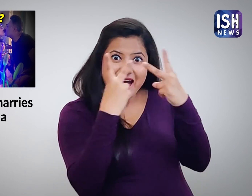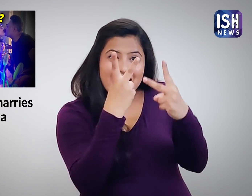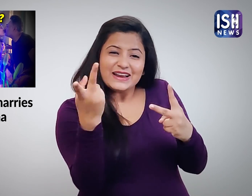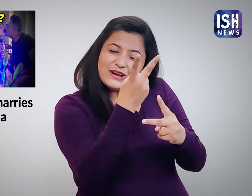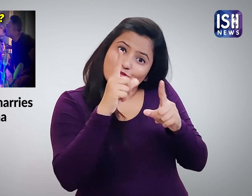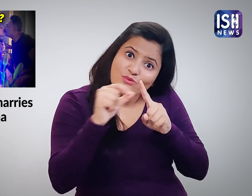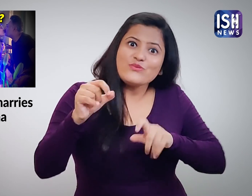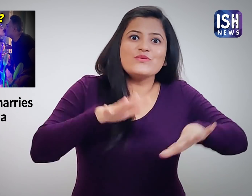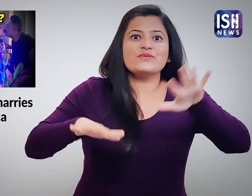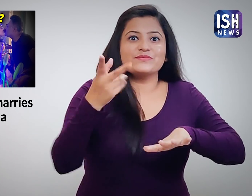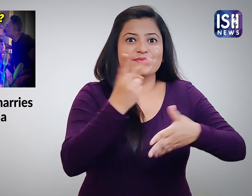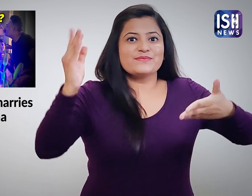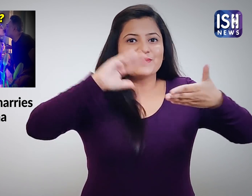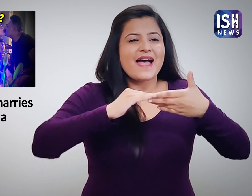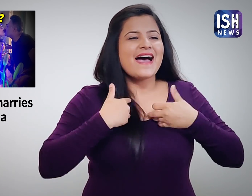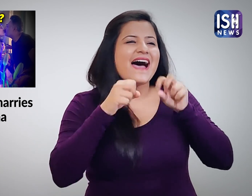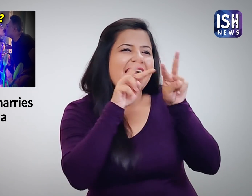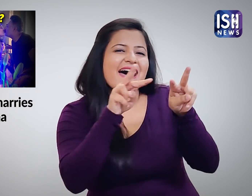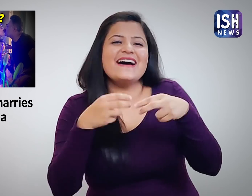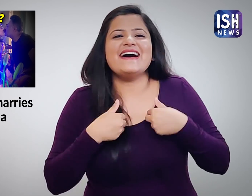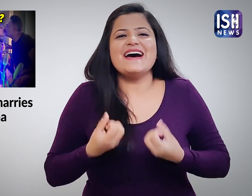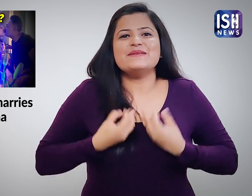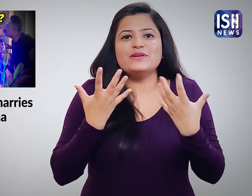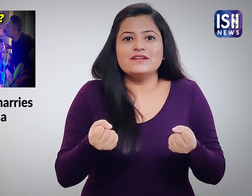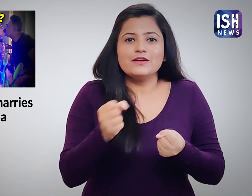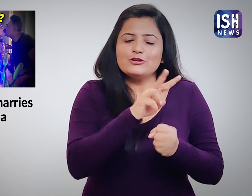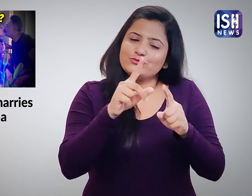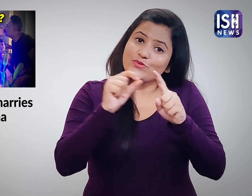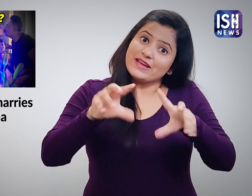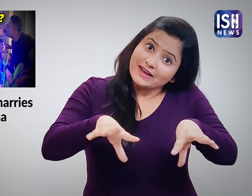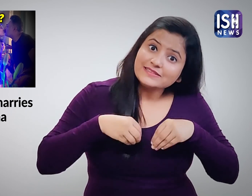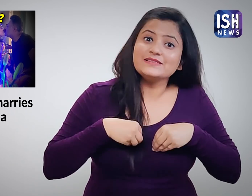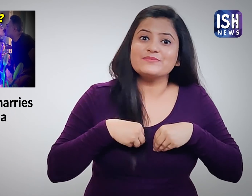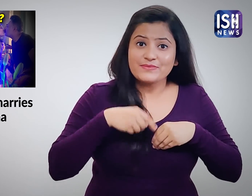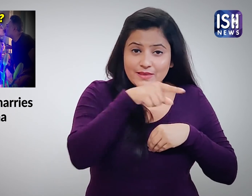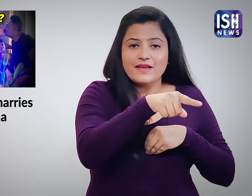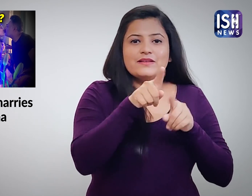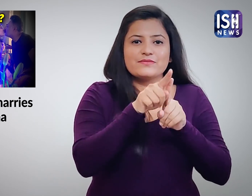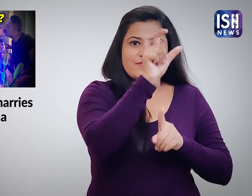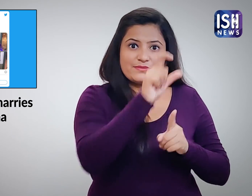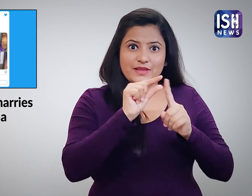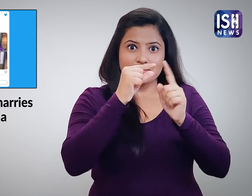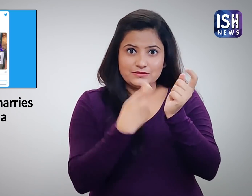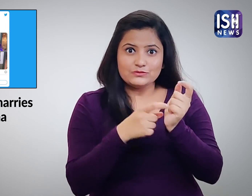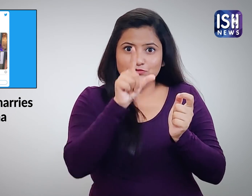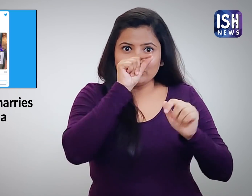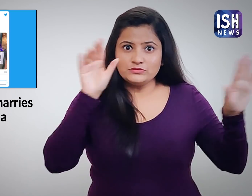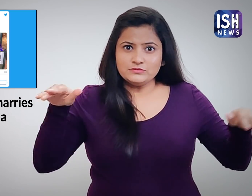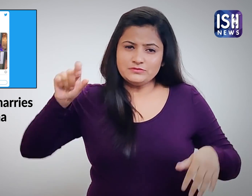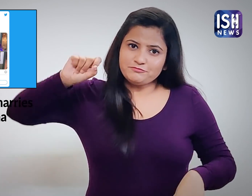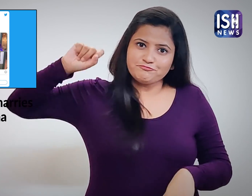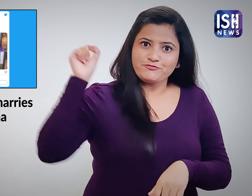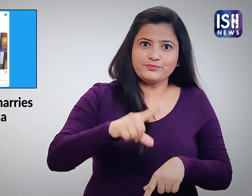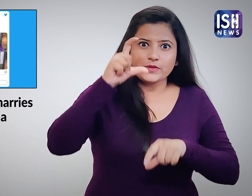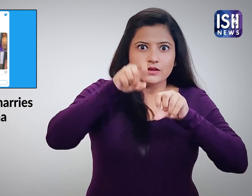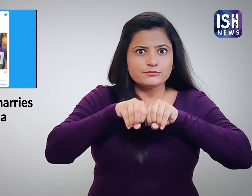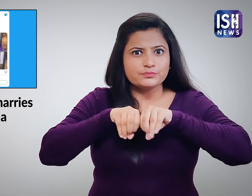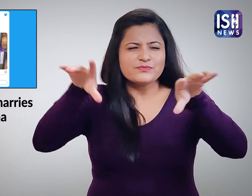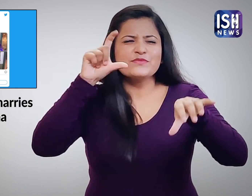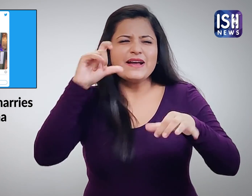था। वे सहमत थे। राज ने अपनी शादी की सालगिरा पर ली गई तस्वीरे